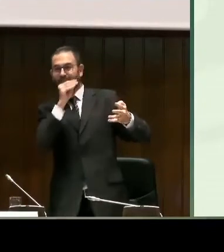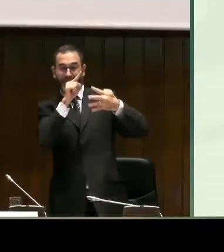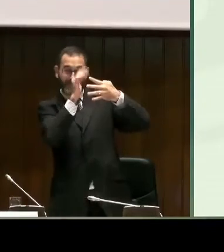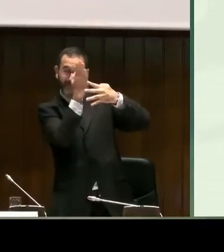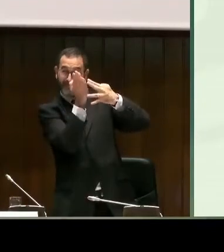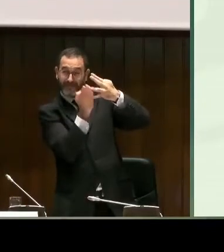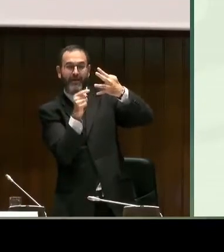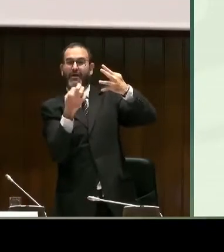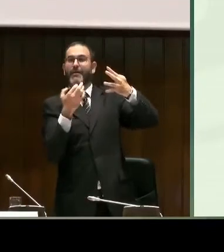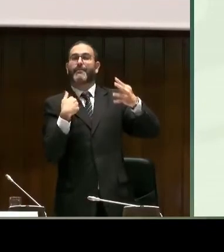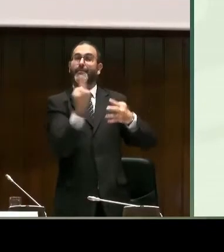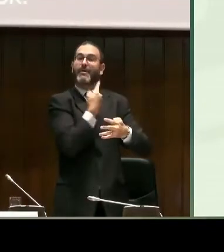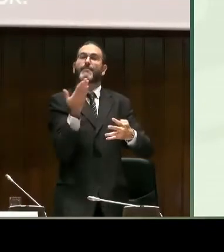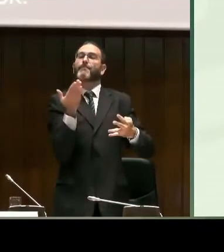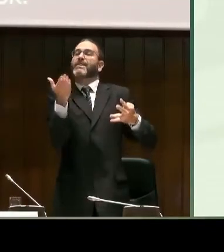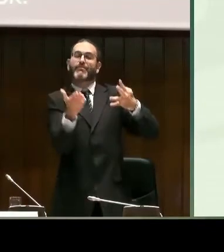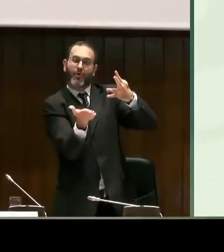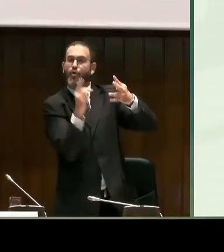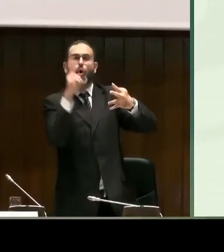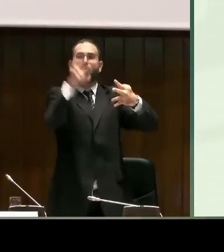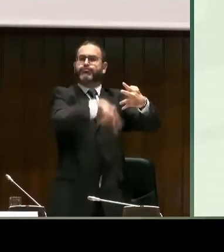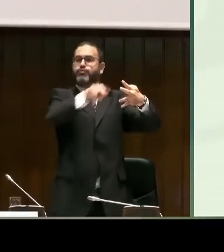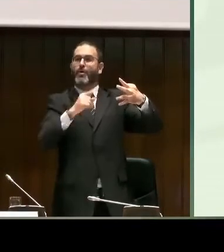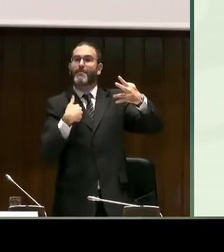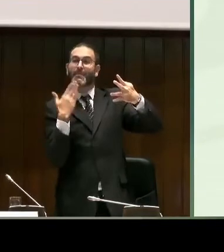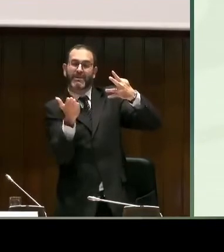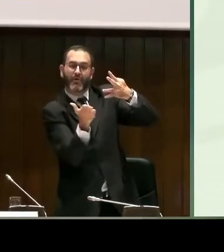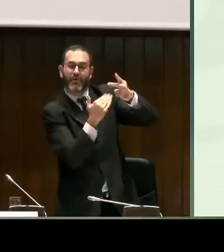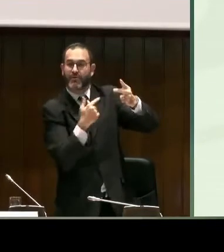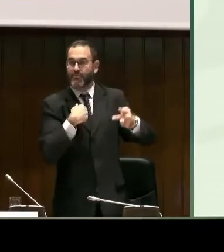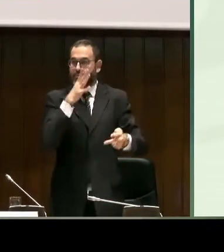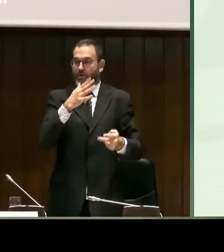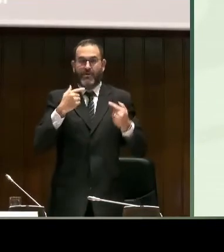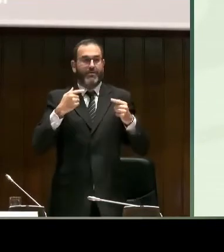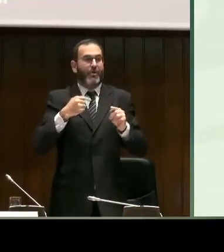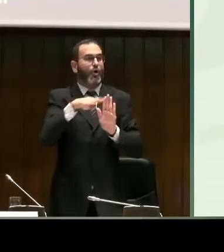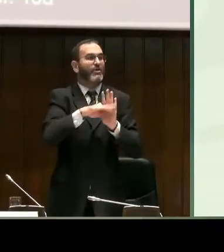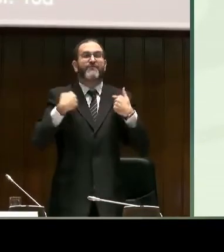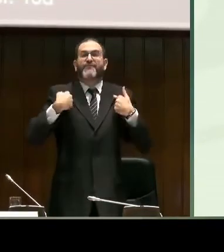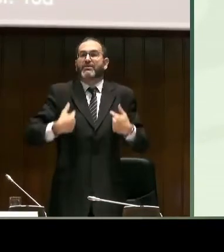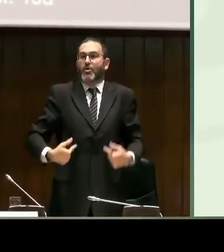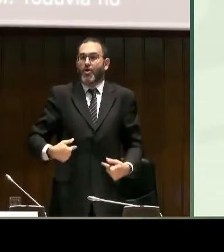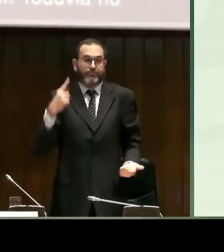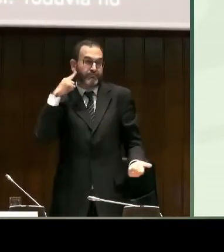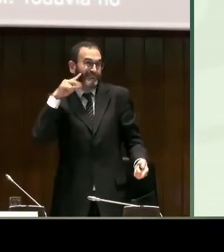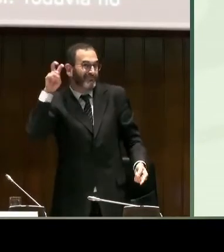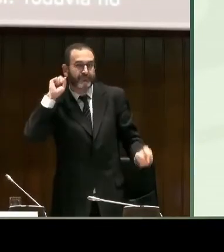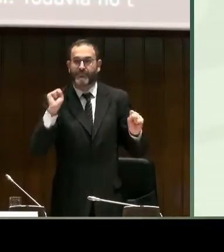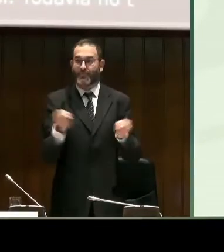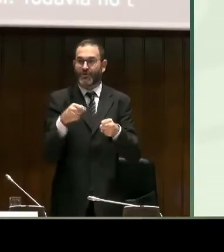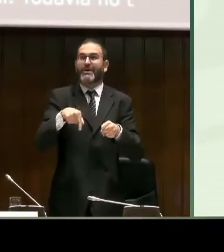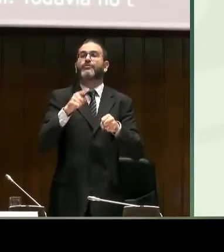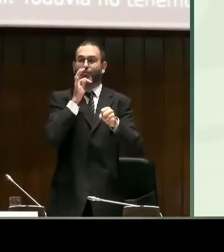una respuesta al respecto. Lo que pedimos es que al menos 2 de las